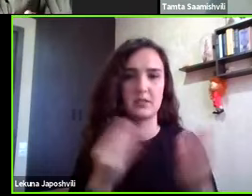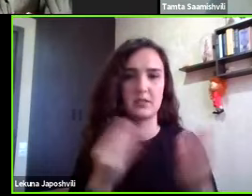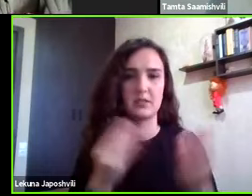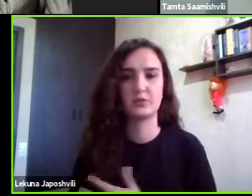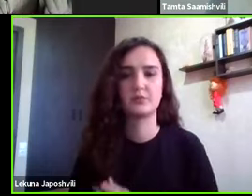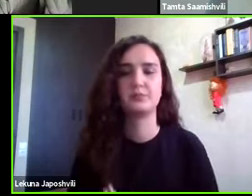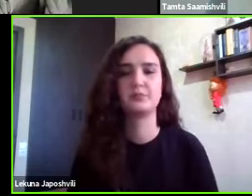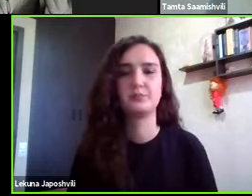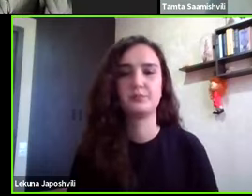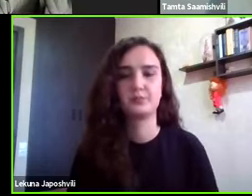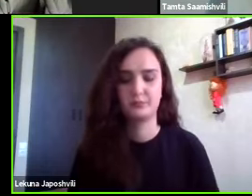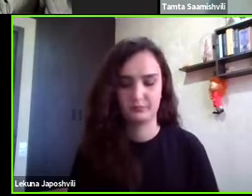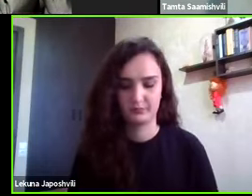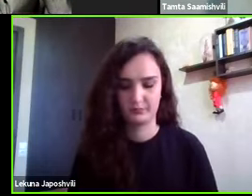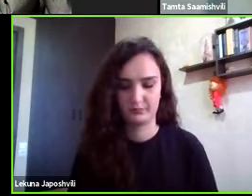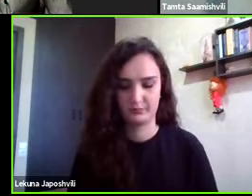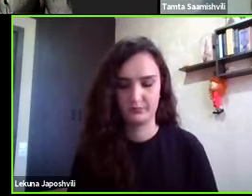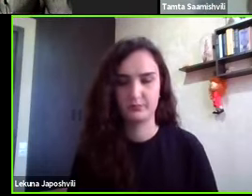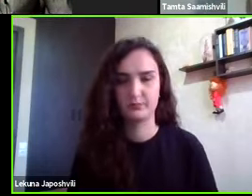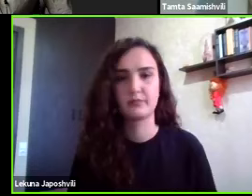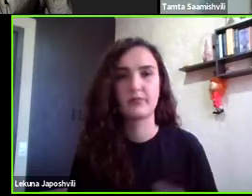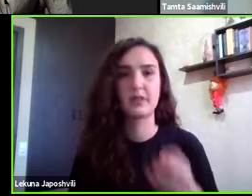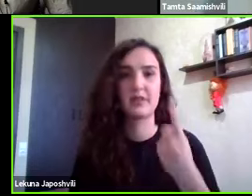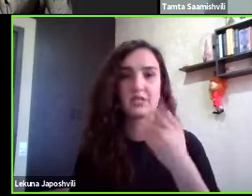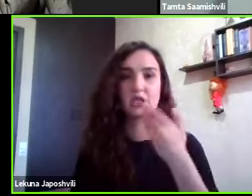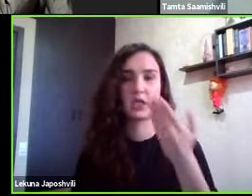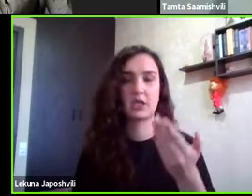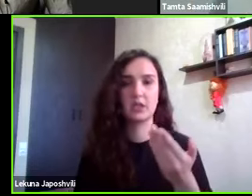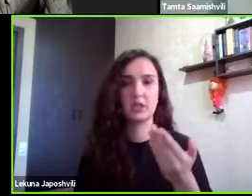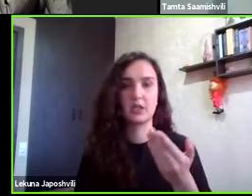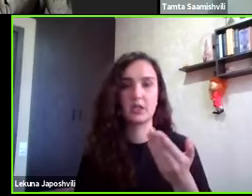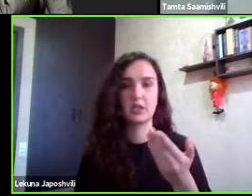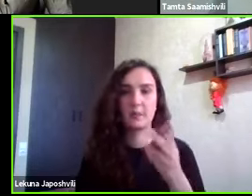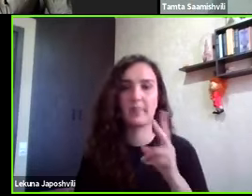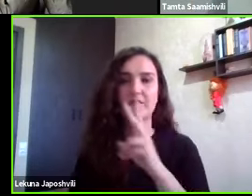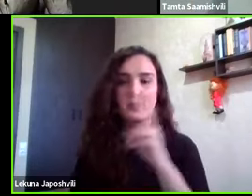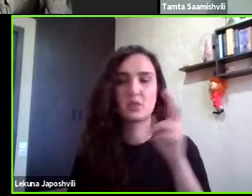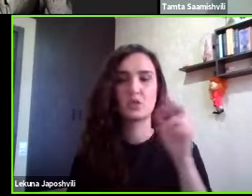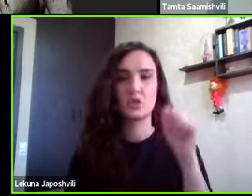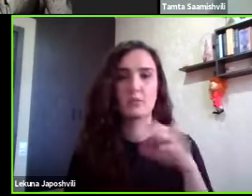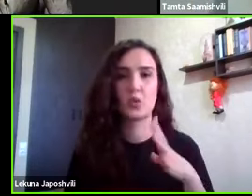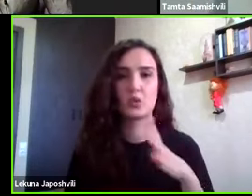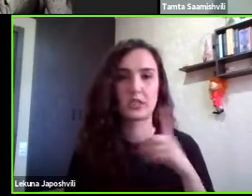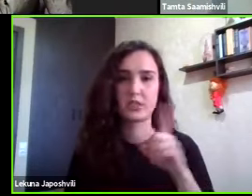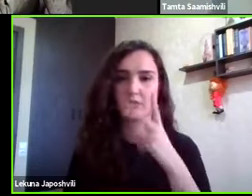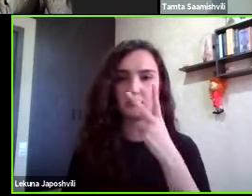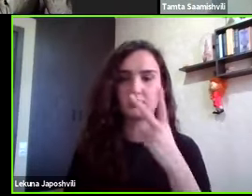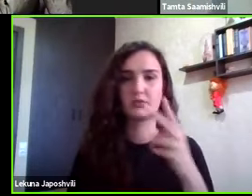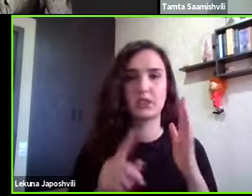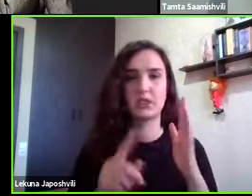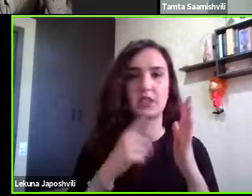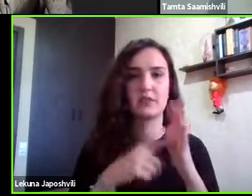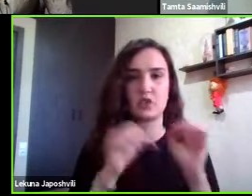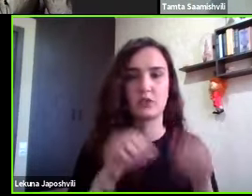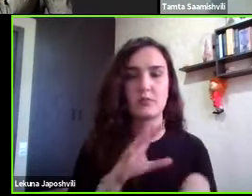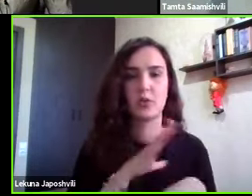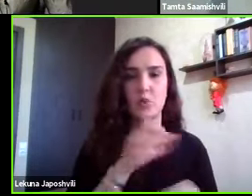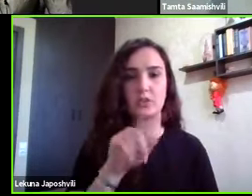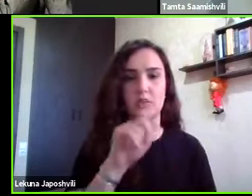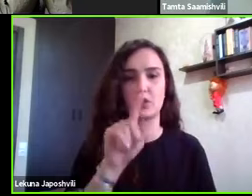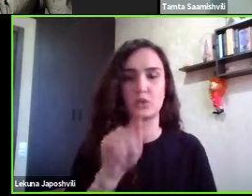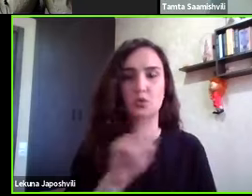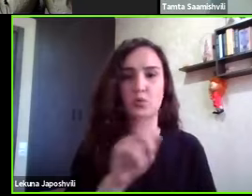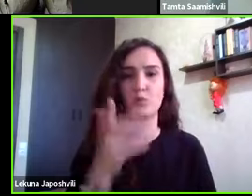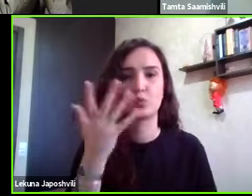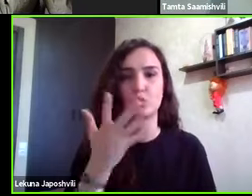თამაში ხომ ამას მეკითხები ხო ქალბატონო ირმა კიდე ერთს კითხავთ ხო ახლა ვინმე შეიძლება დარჩეს ესე შთაბეში კითხვა შეიძლება გაუჩნდეს რომ